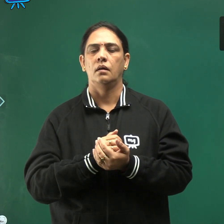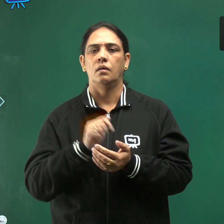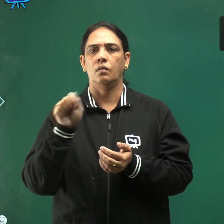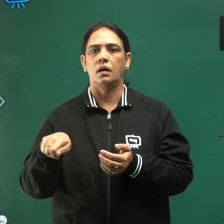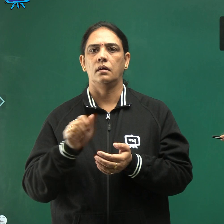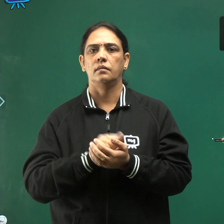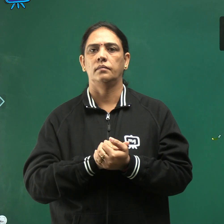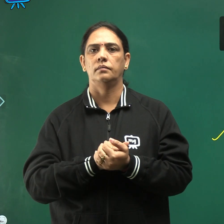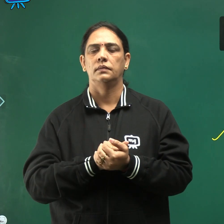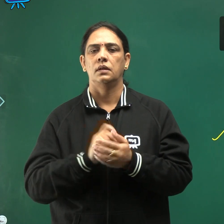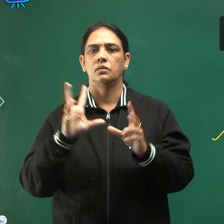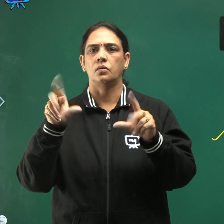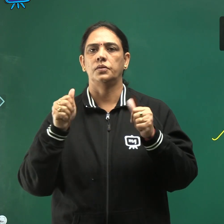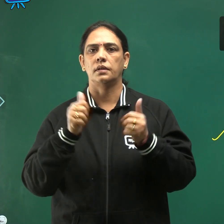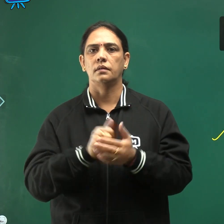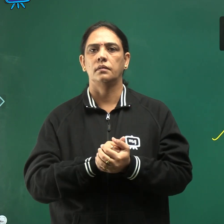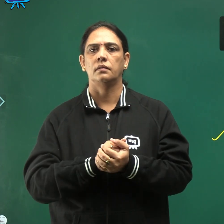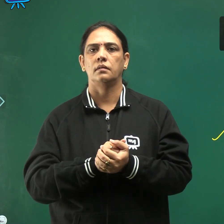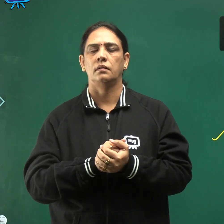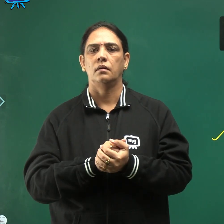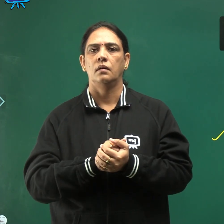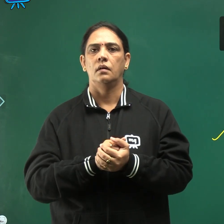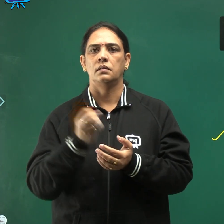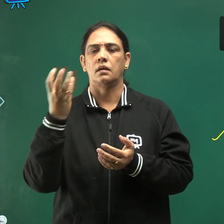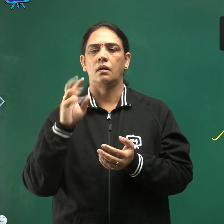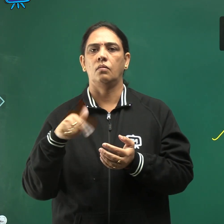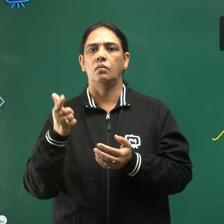होगा। हल बंटन को